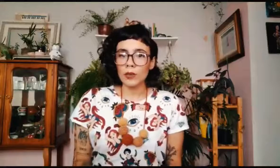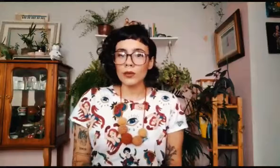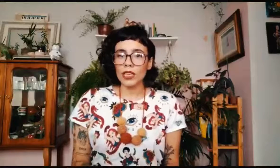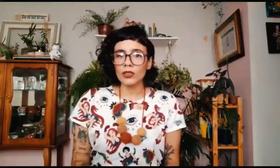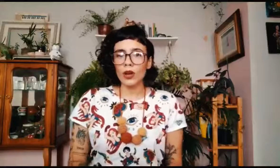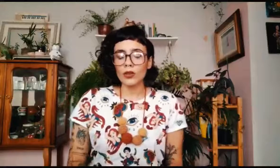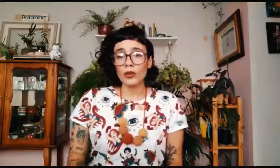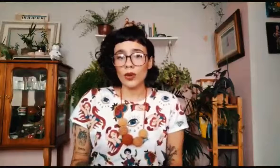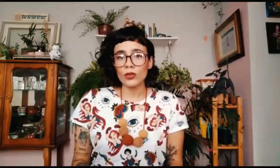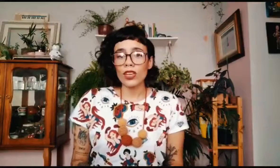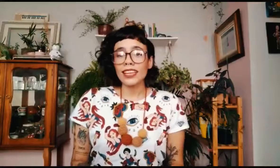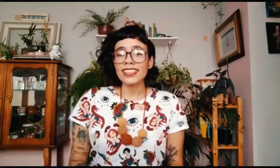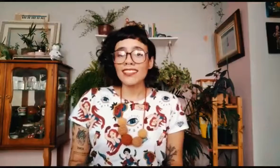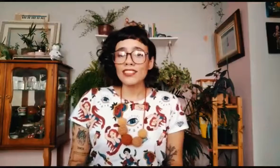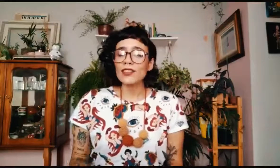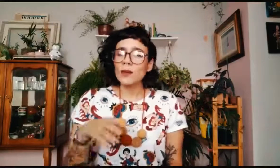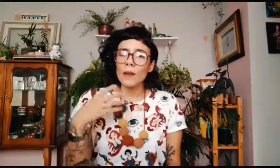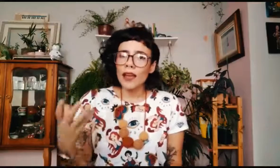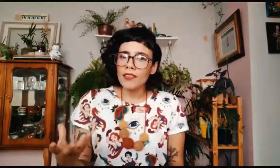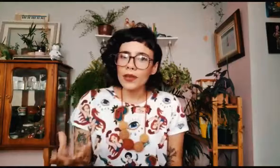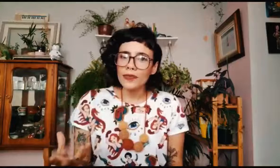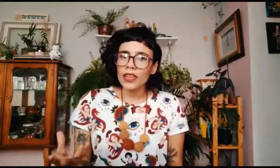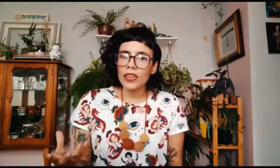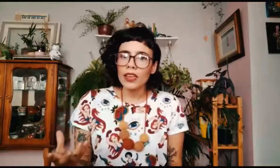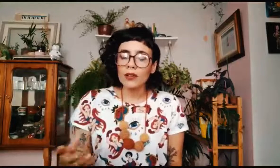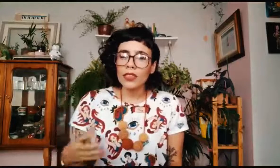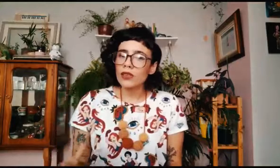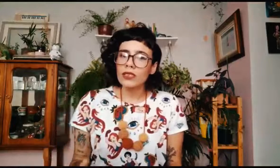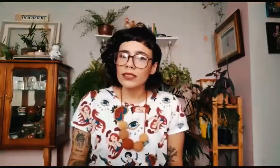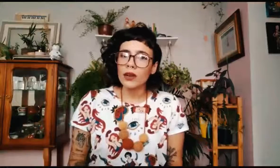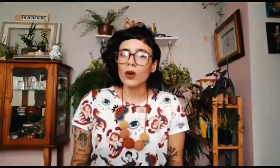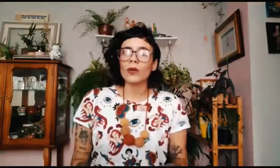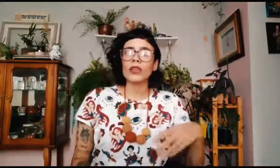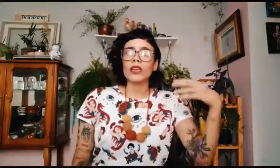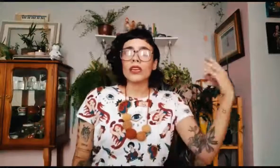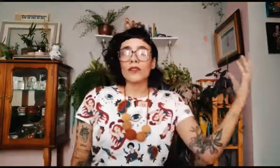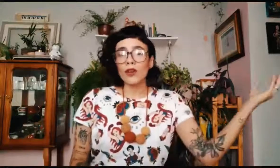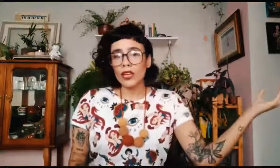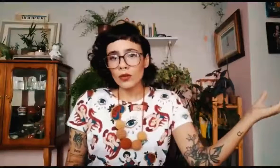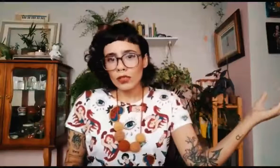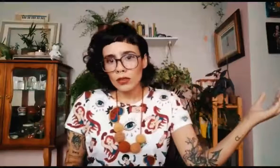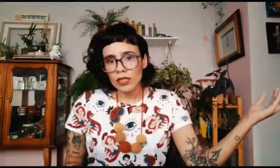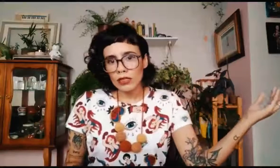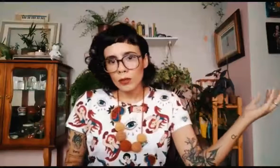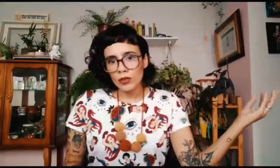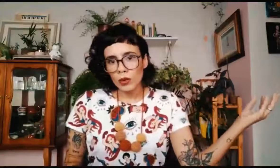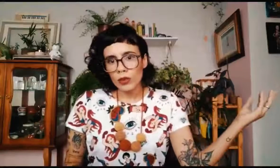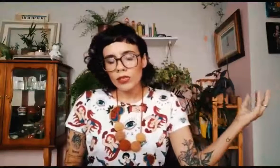mesmo território que o nosso. Então a gente vai fazer uma breve contextualização, como que foi a inclusão dessas pessoas, né,